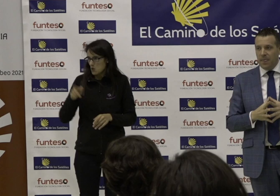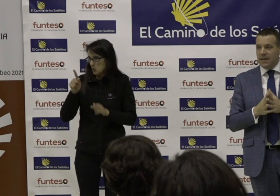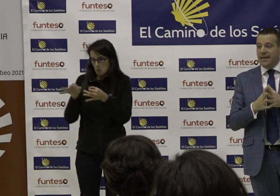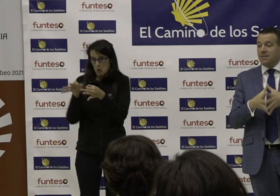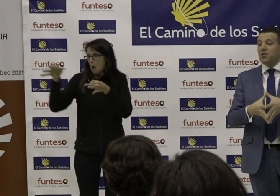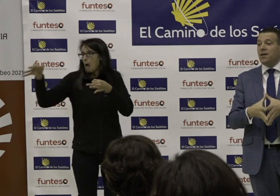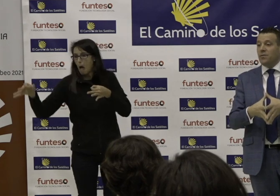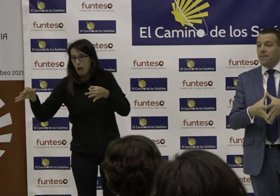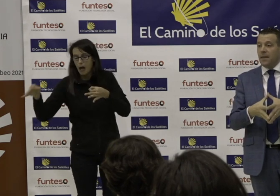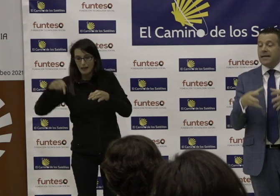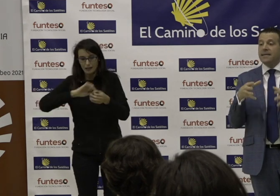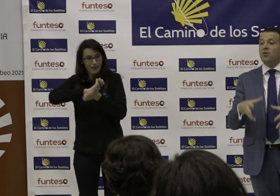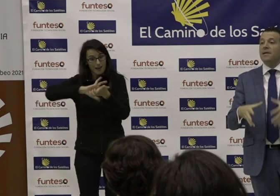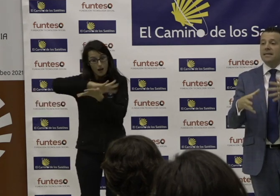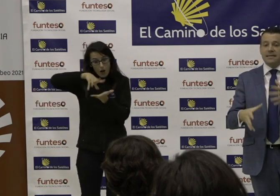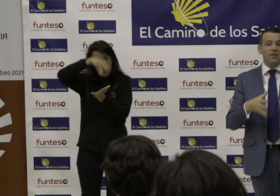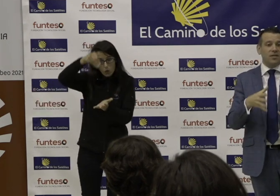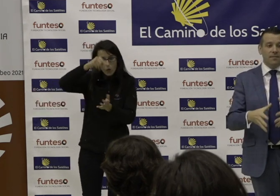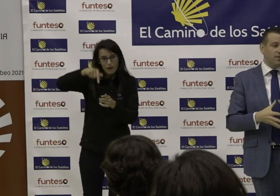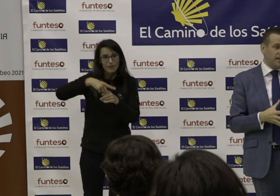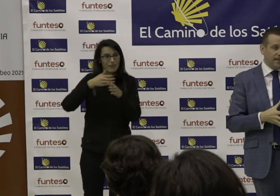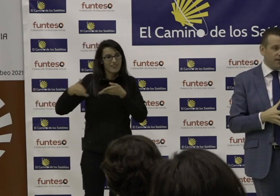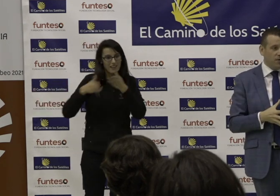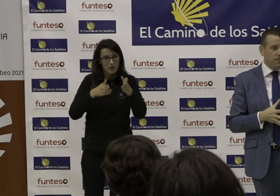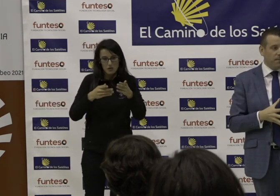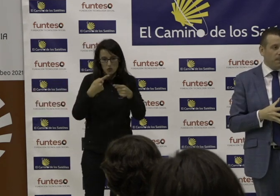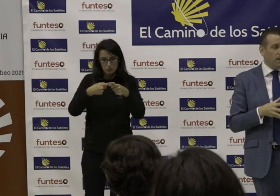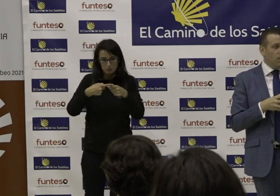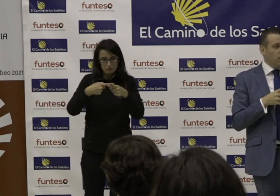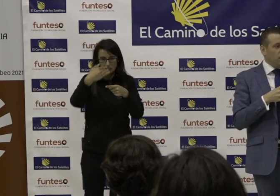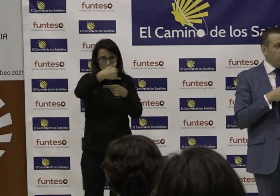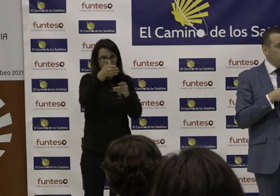kilómetros. Estamos en Arzúa, aquí se combinan distintos caminos de Santiago.